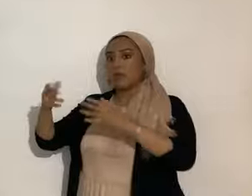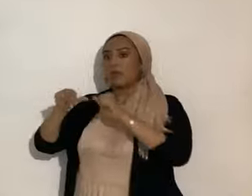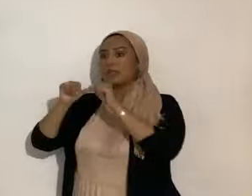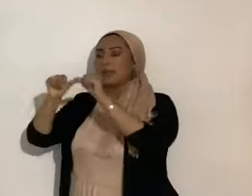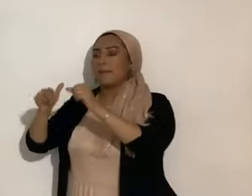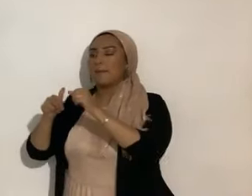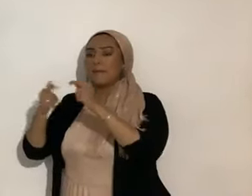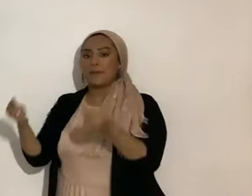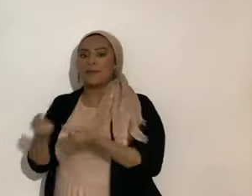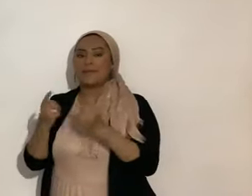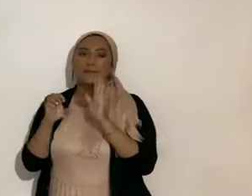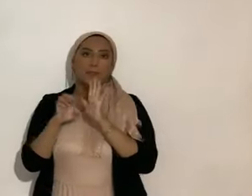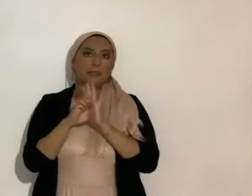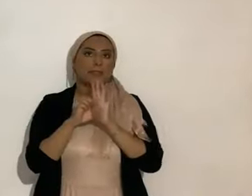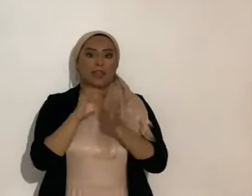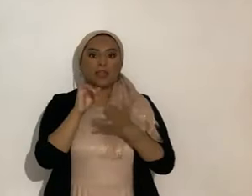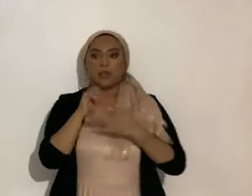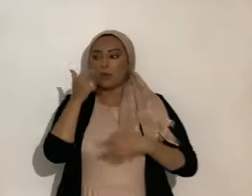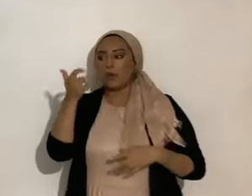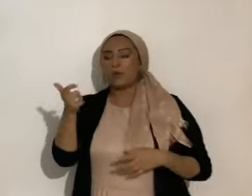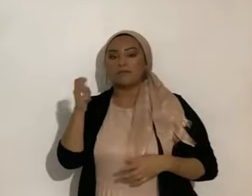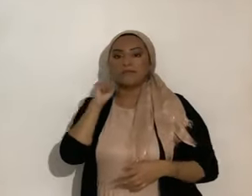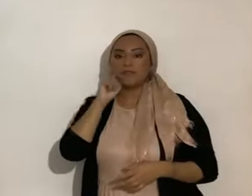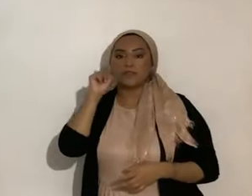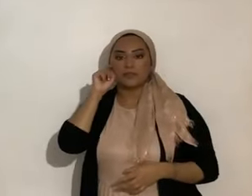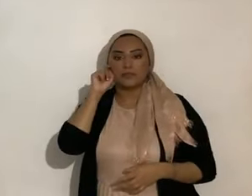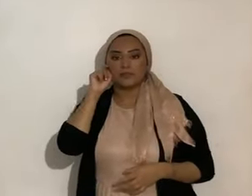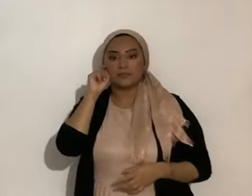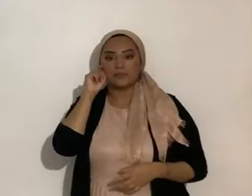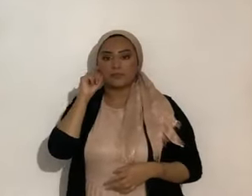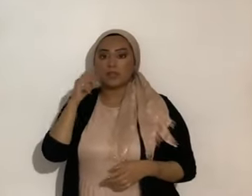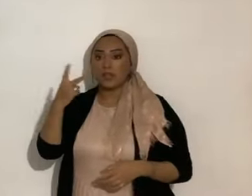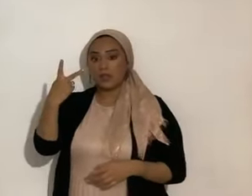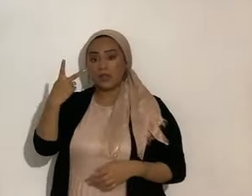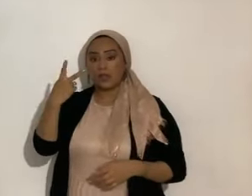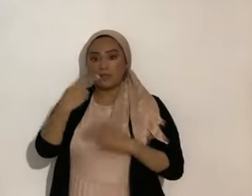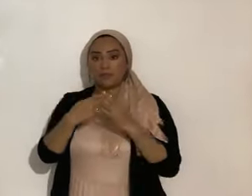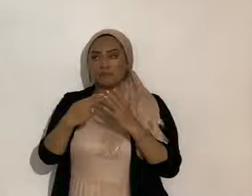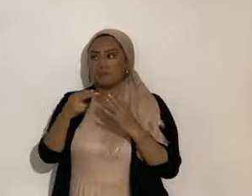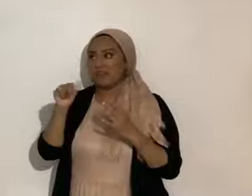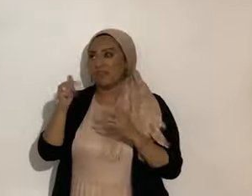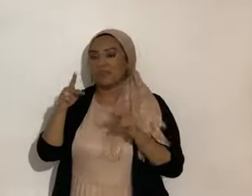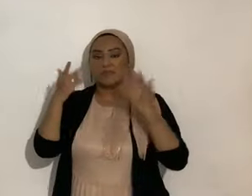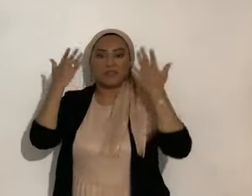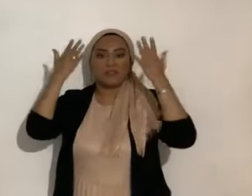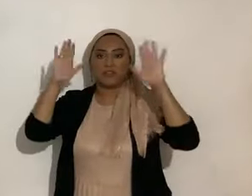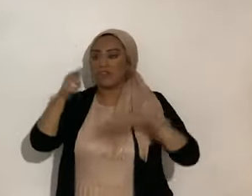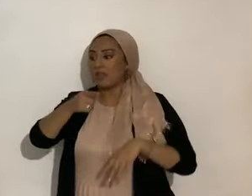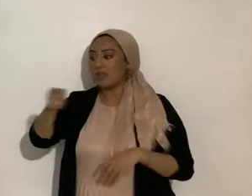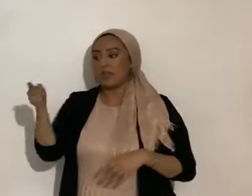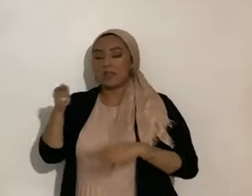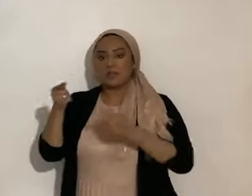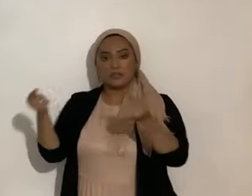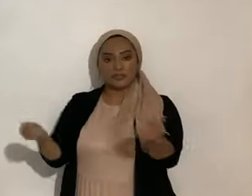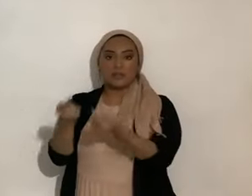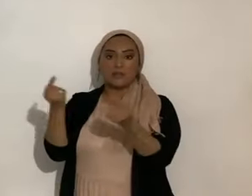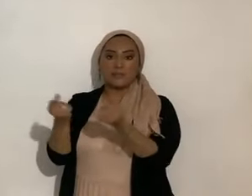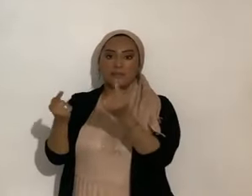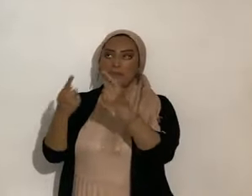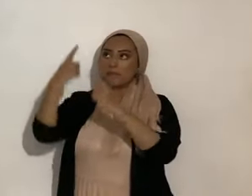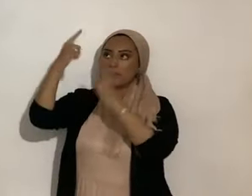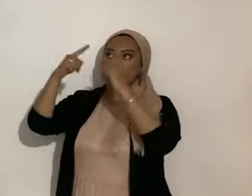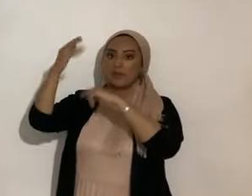¿Sí? Por ejemplo, eso es la pornografía. Las dos personas, o 10, o no sé cuántas, están pecando, ofendiendo al